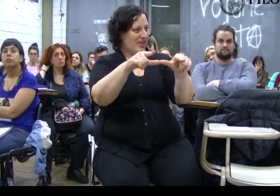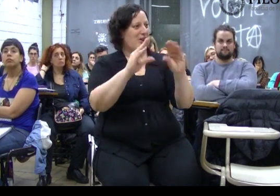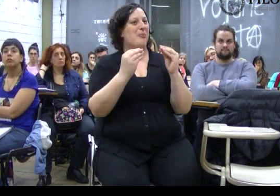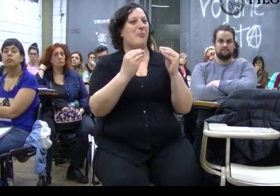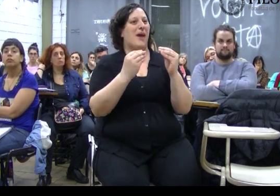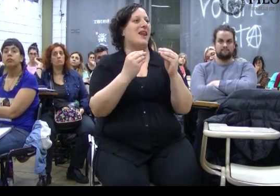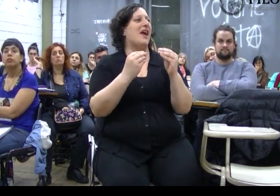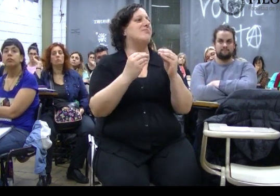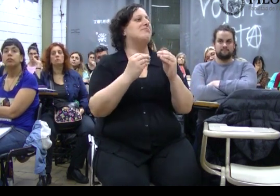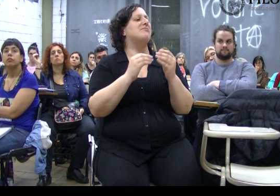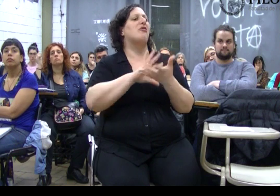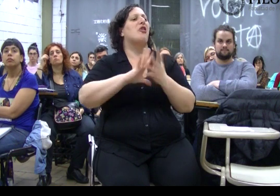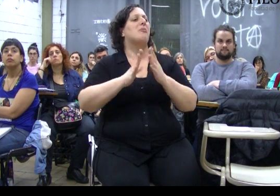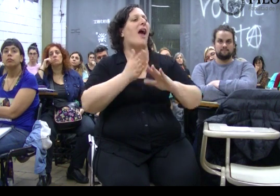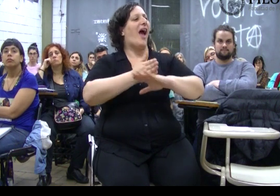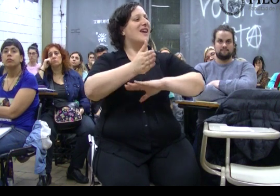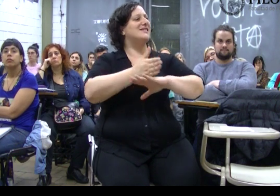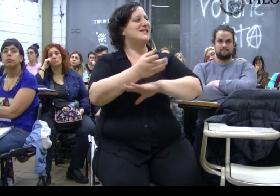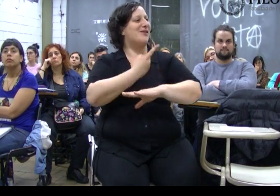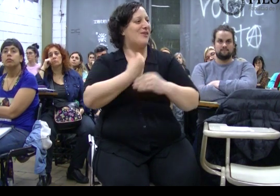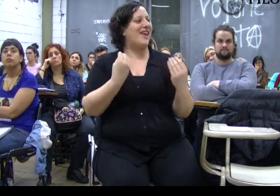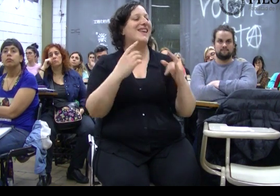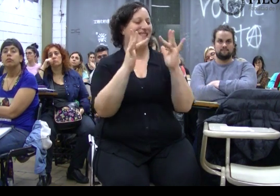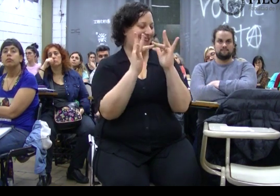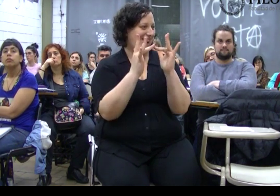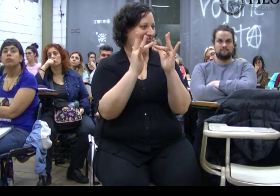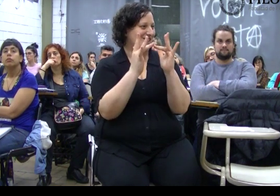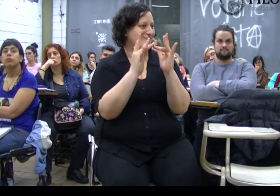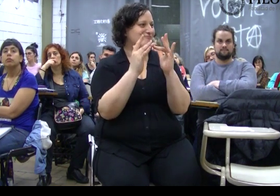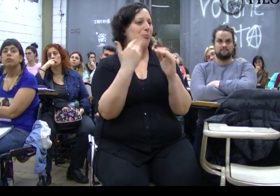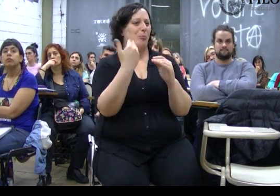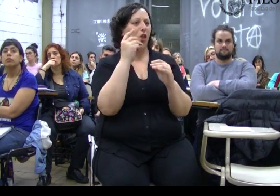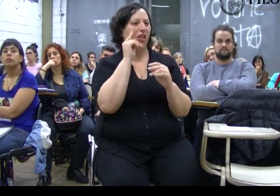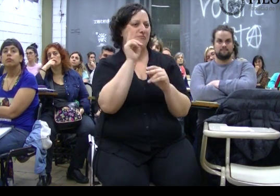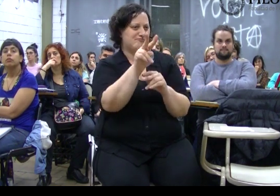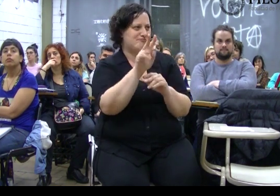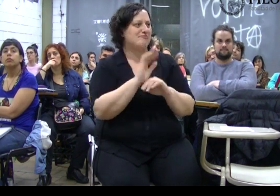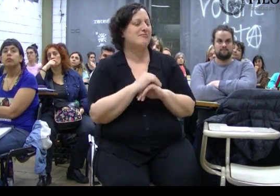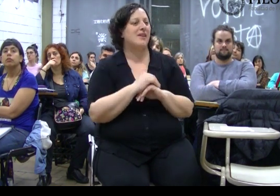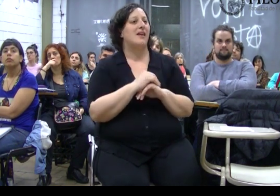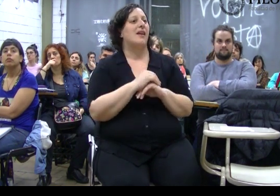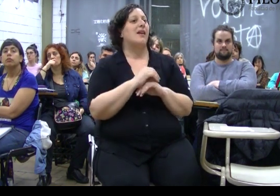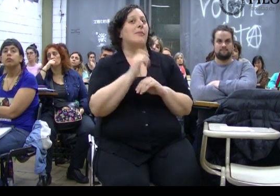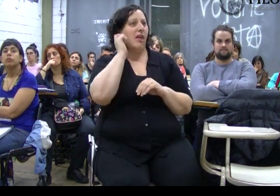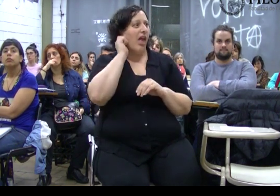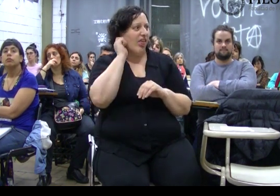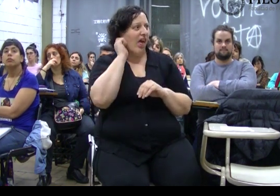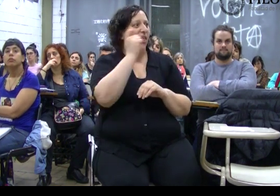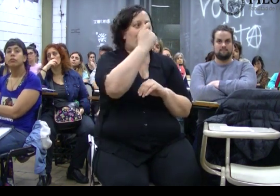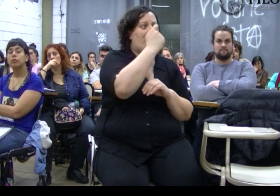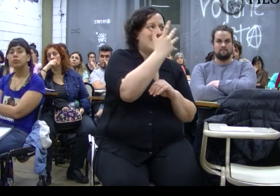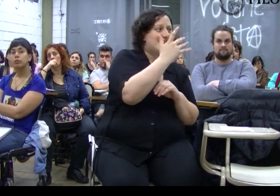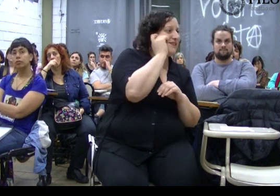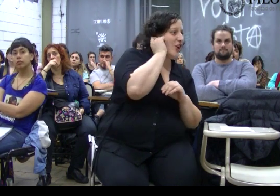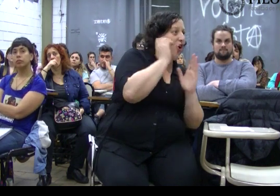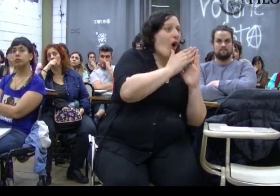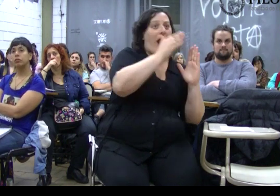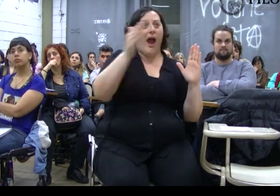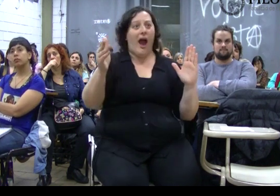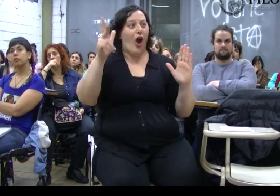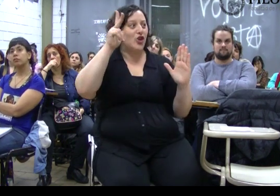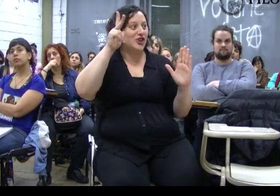internet. Mujeres de todas las edades, desde 25 a 88.